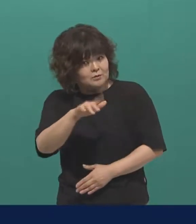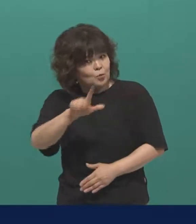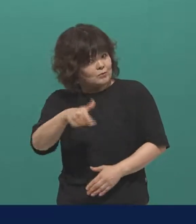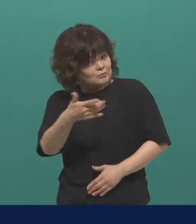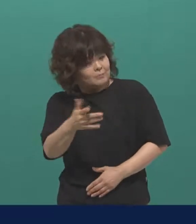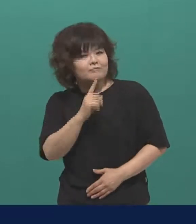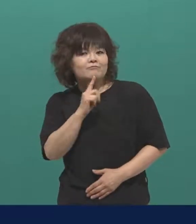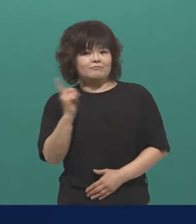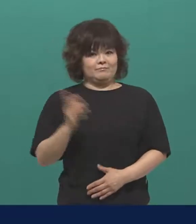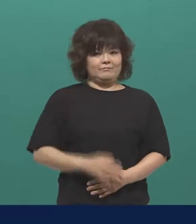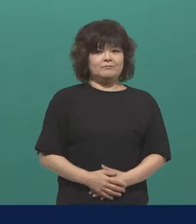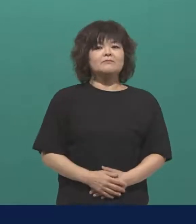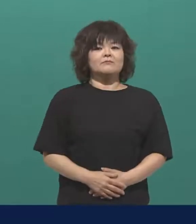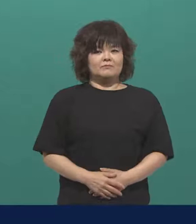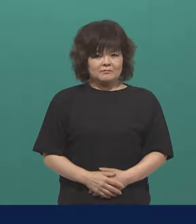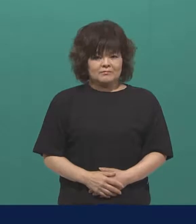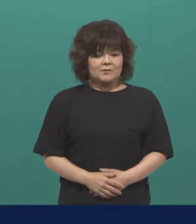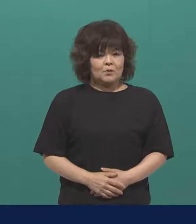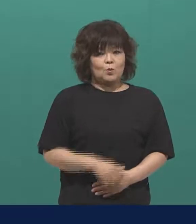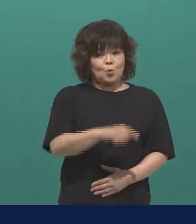推測されています。